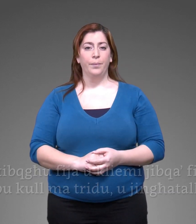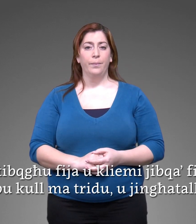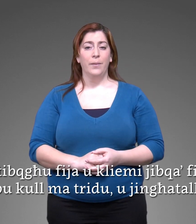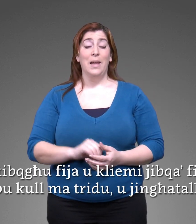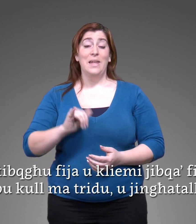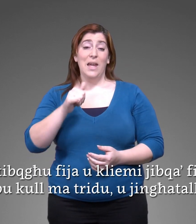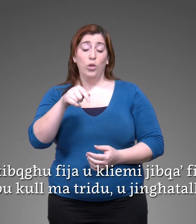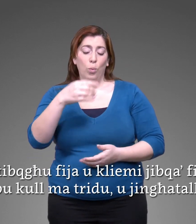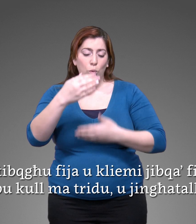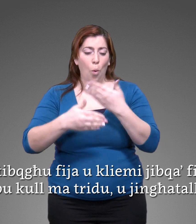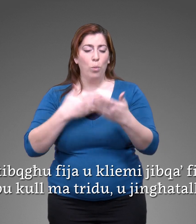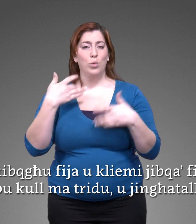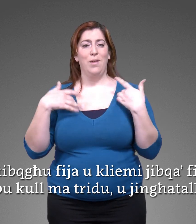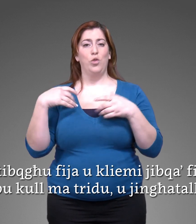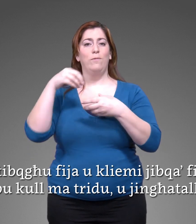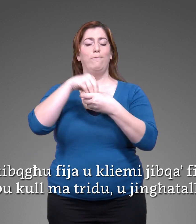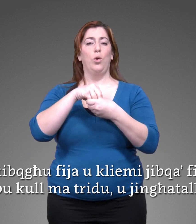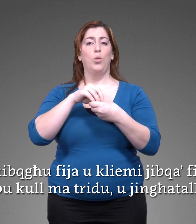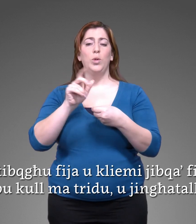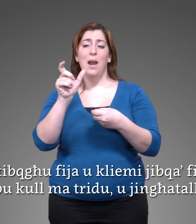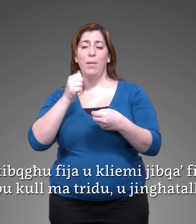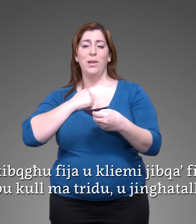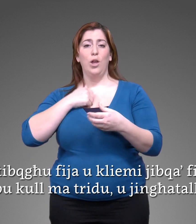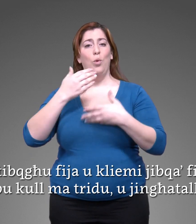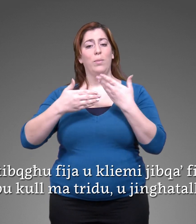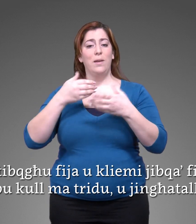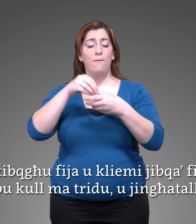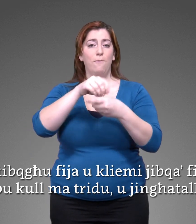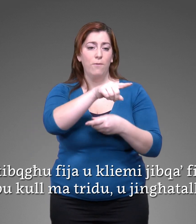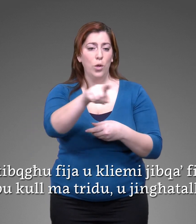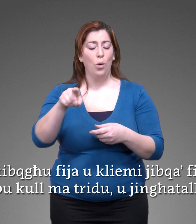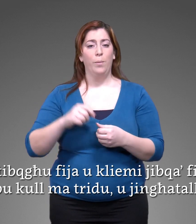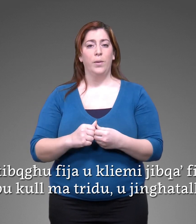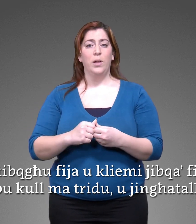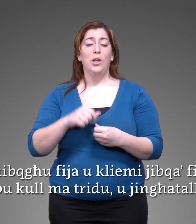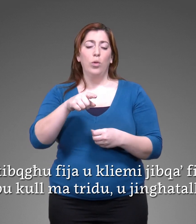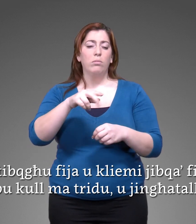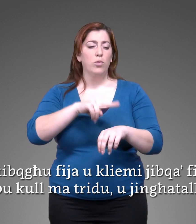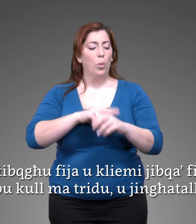Jektibqaw fiħ U klimi jibqa fiħkom Jittolbu kul ma tridu U jinnatalkom